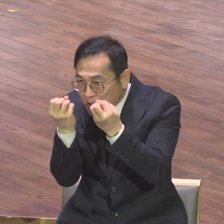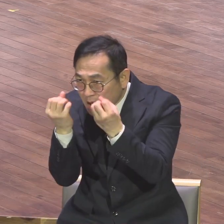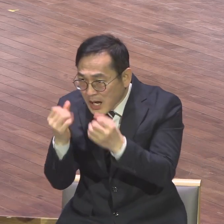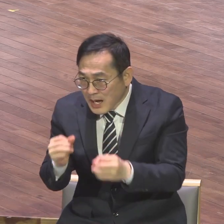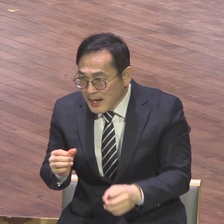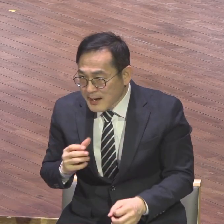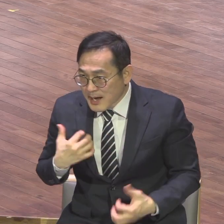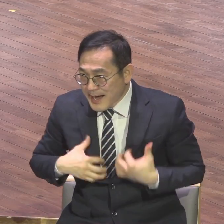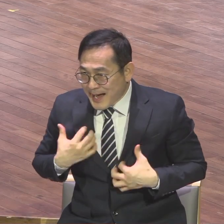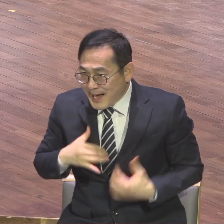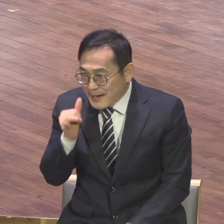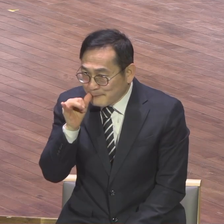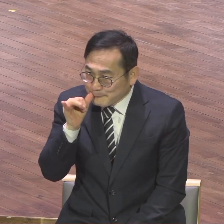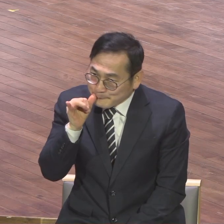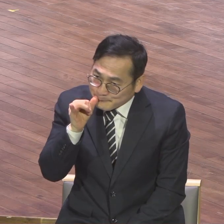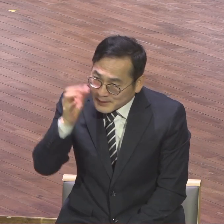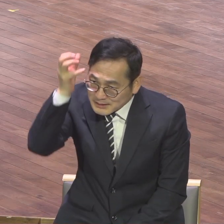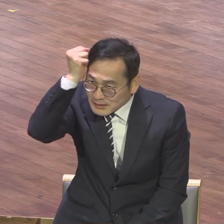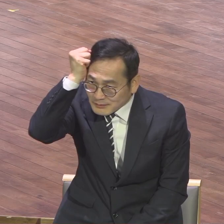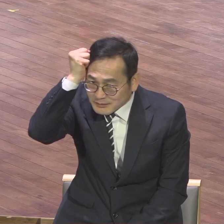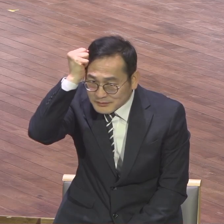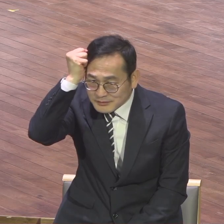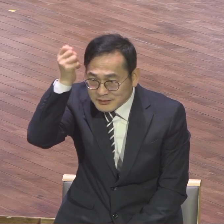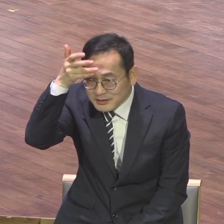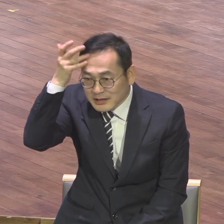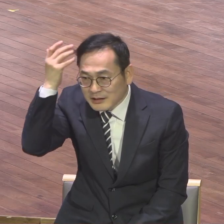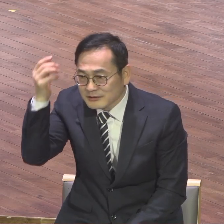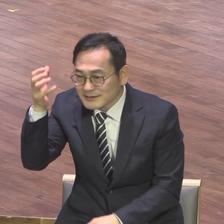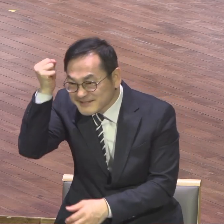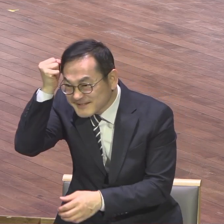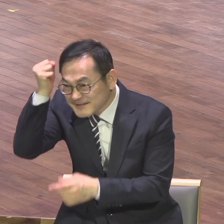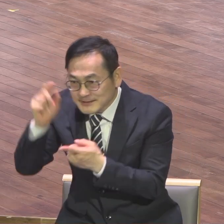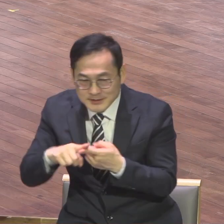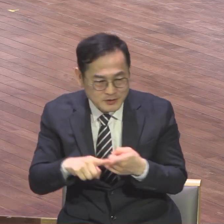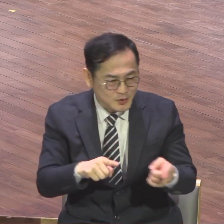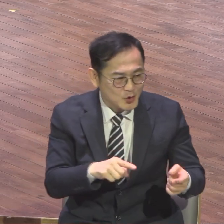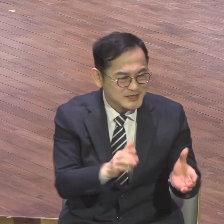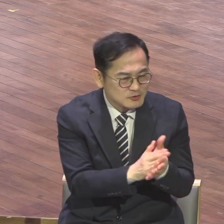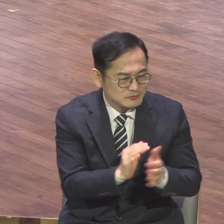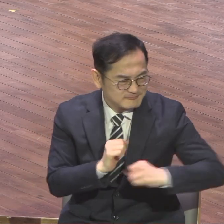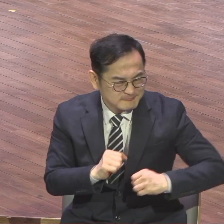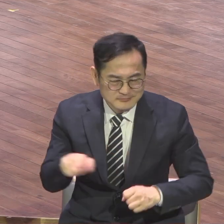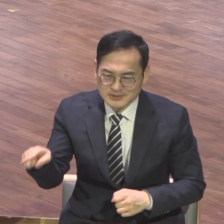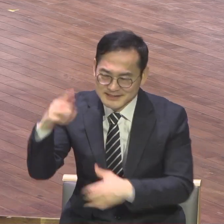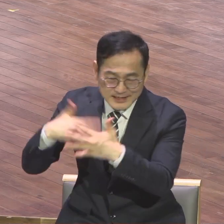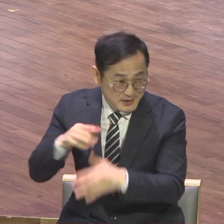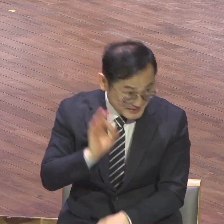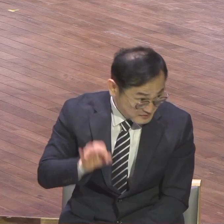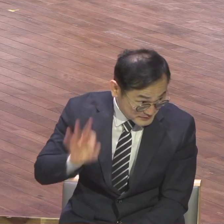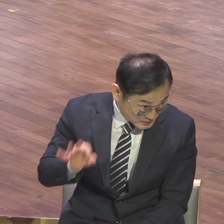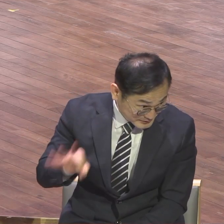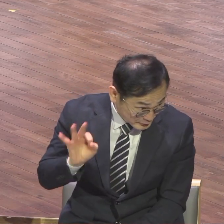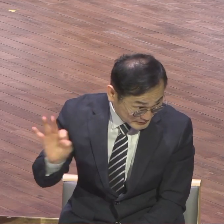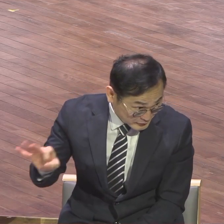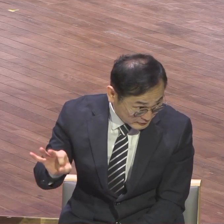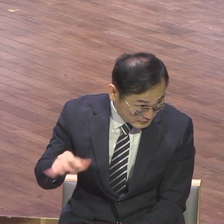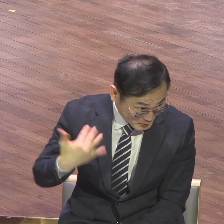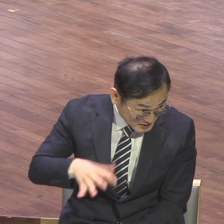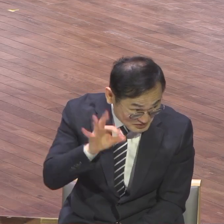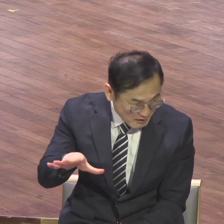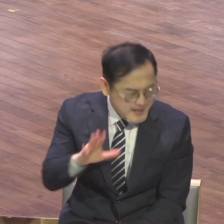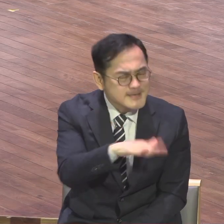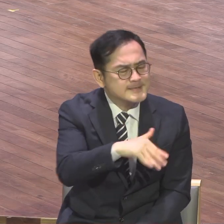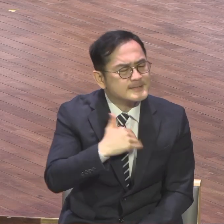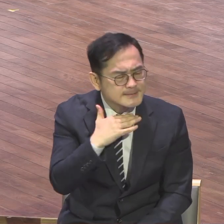드라마 보고 나면 막 그걸 그대로 또 전하고 또 기다립니다. 그 시간을 또 막 기다려가지고 또 은혜 받고